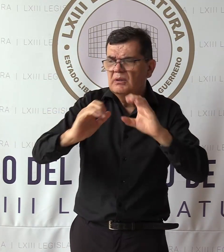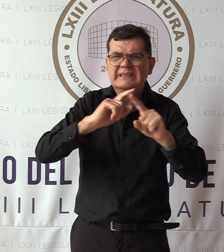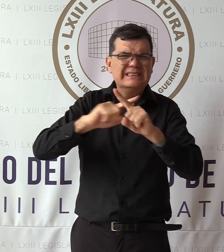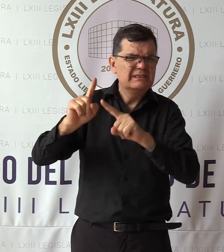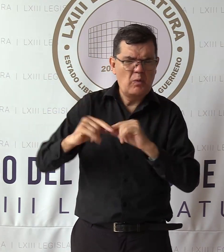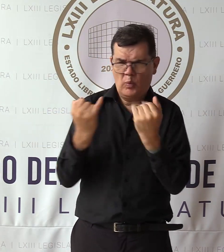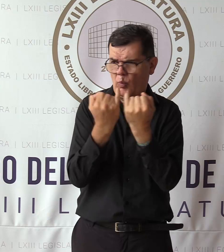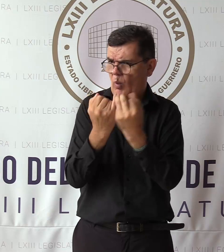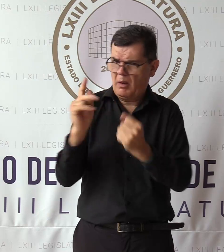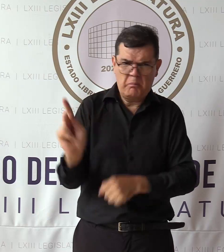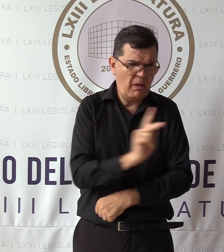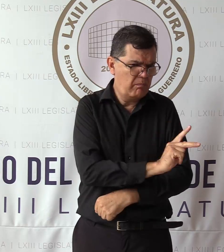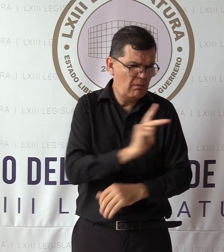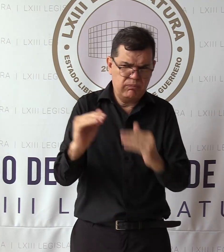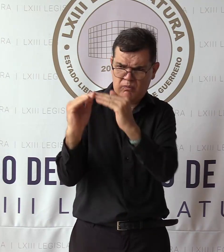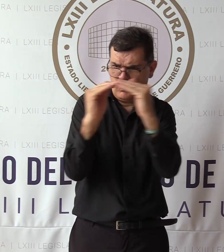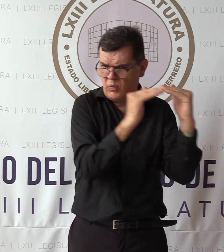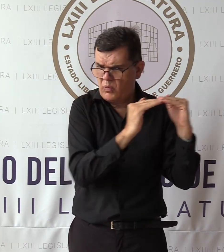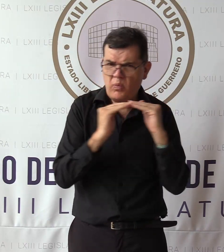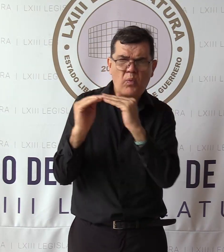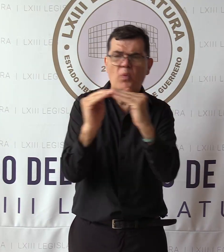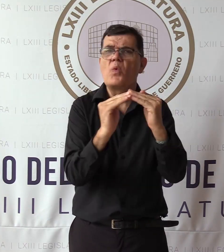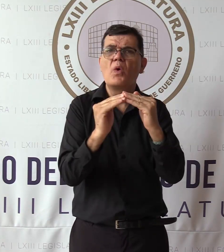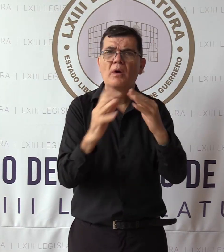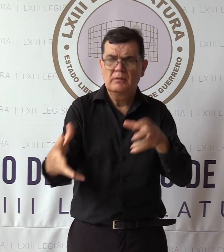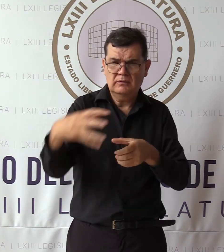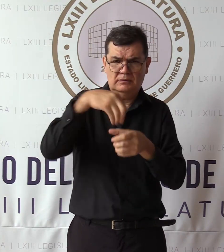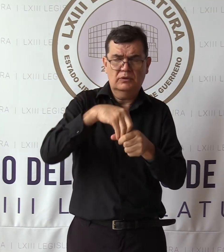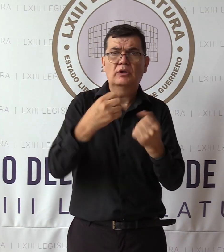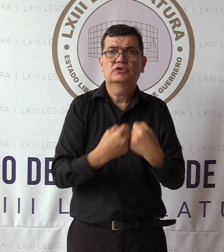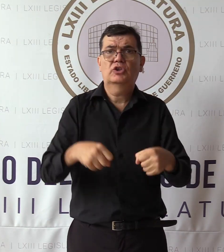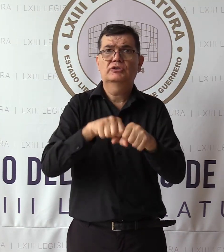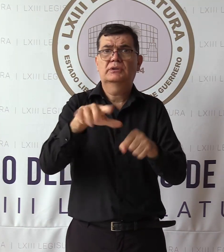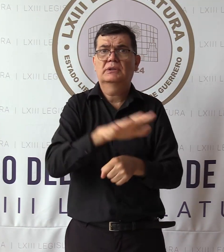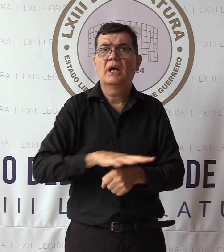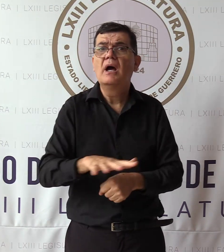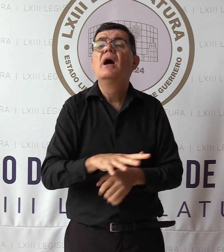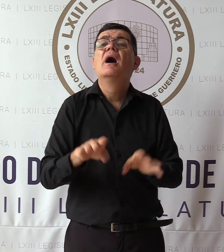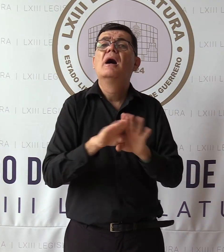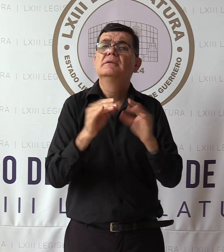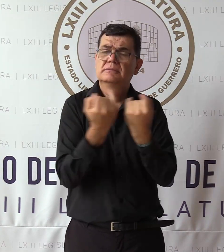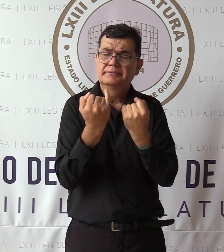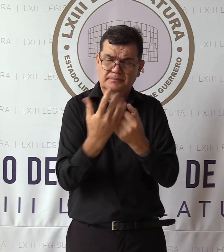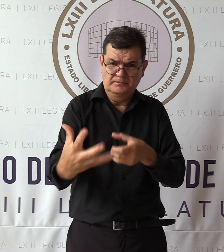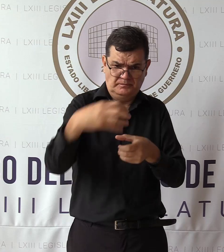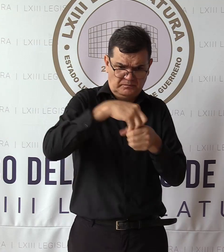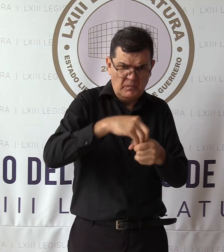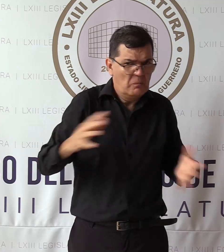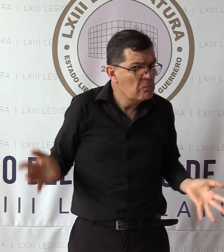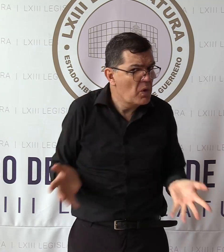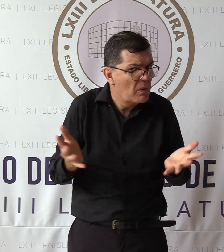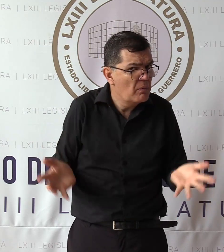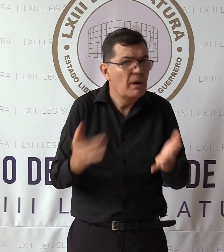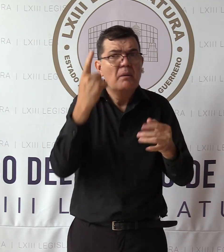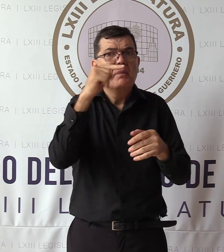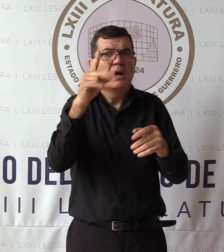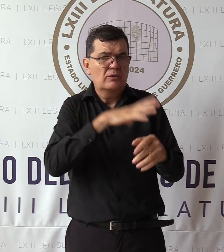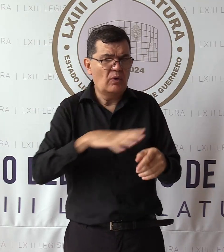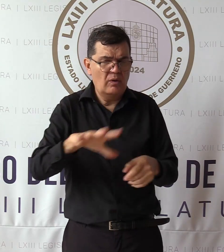de condiciones. Inclusión en la sociedad. Promueve la plena inclusión y participación en la sociedad, asegurando